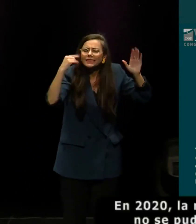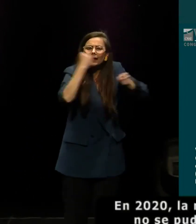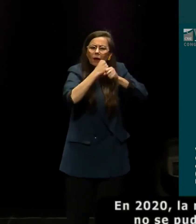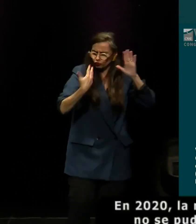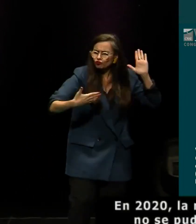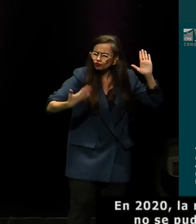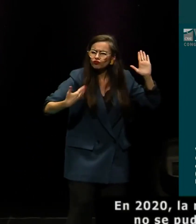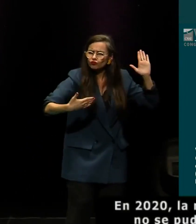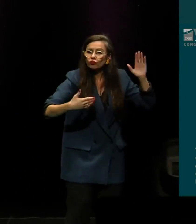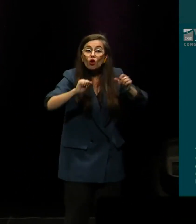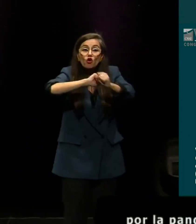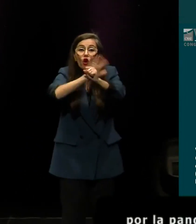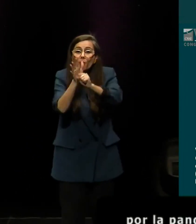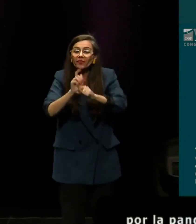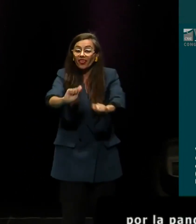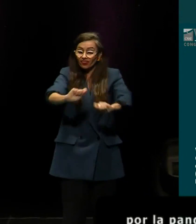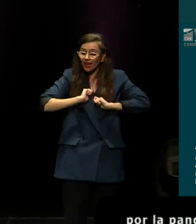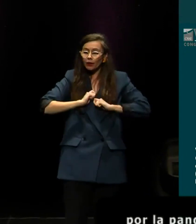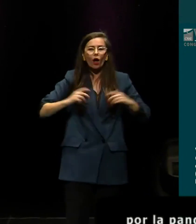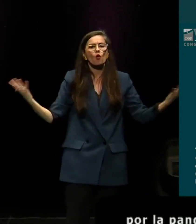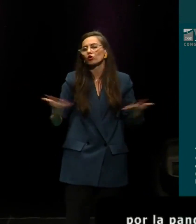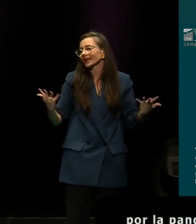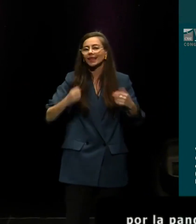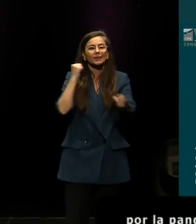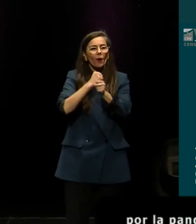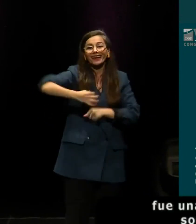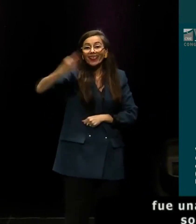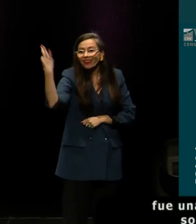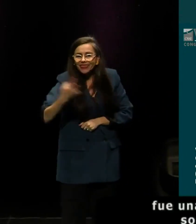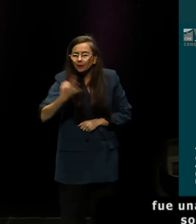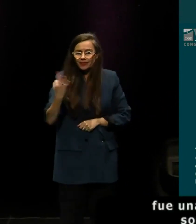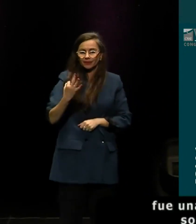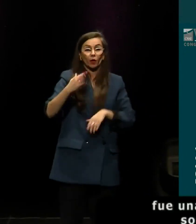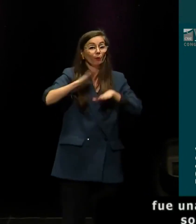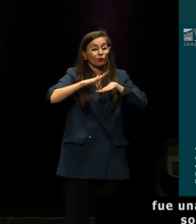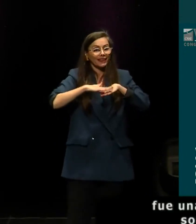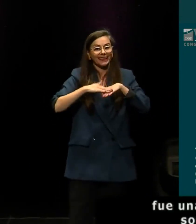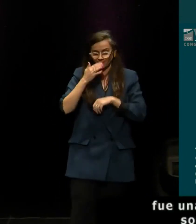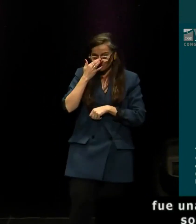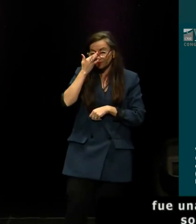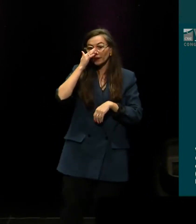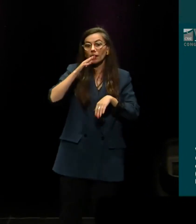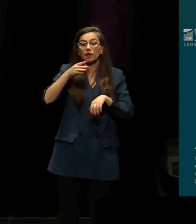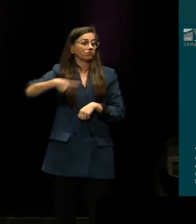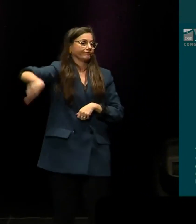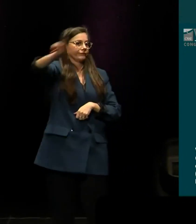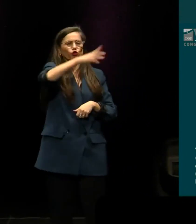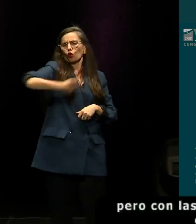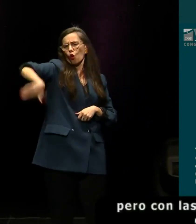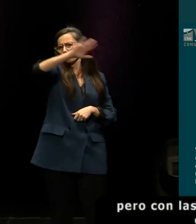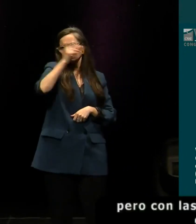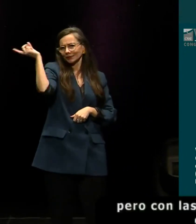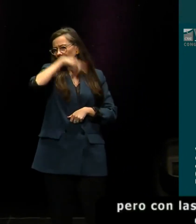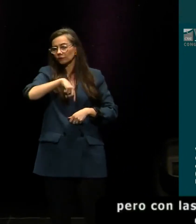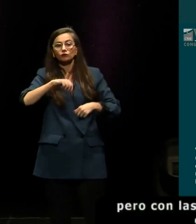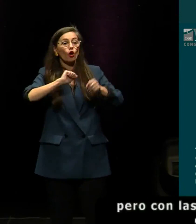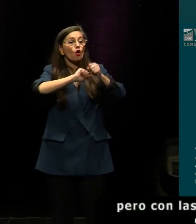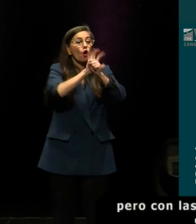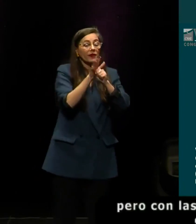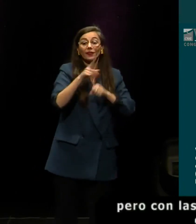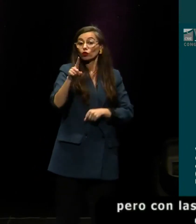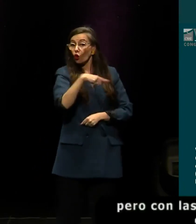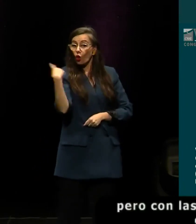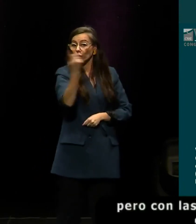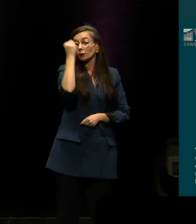esas medidas que se aprobaron en el 2018, el COVID de alguna manera azuzó a que todo